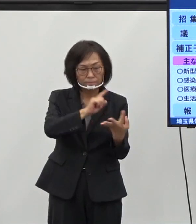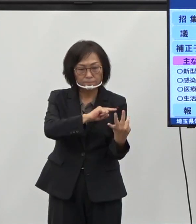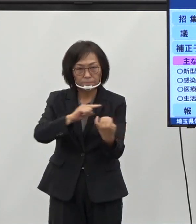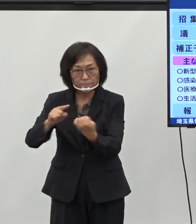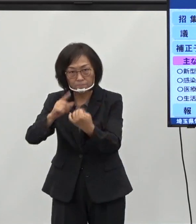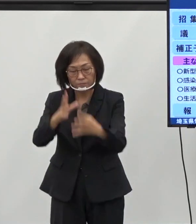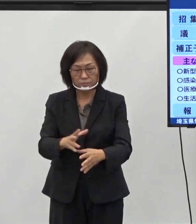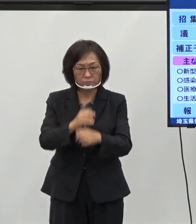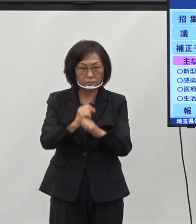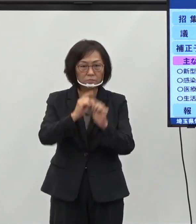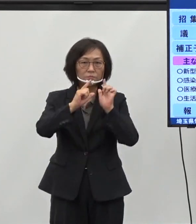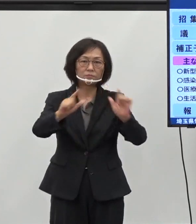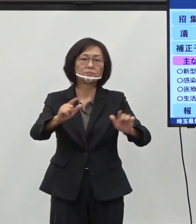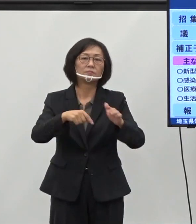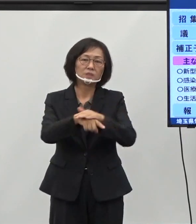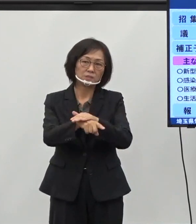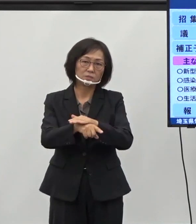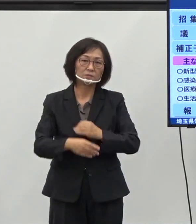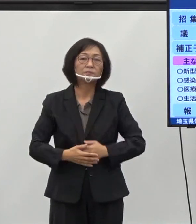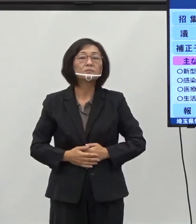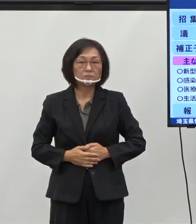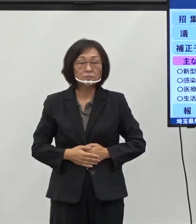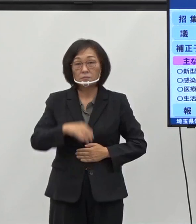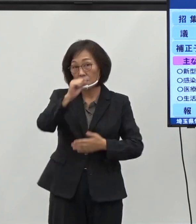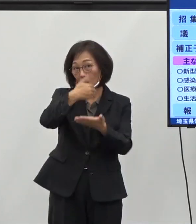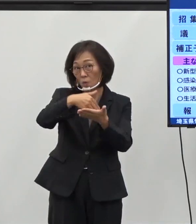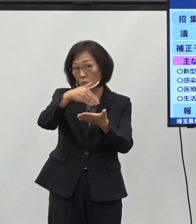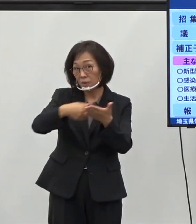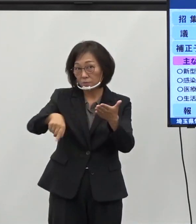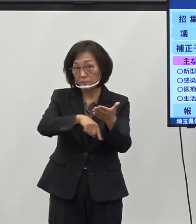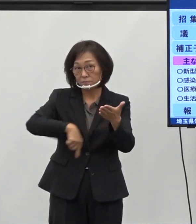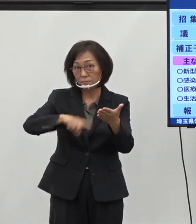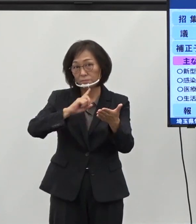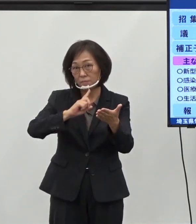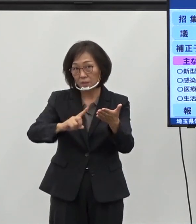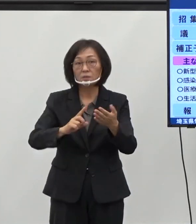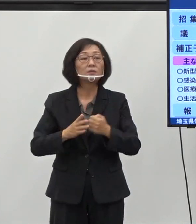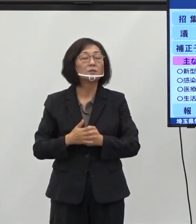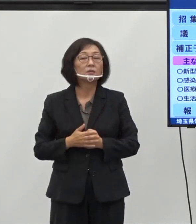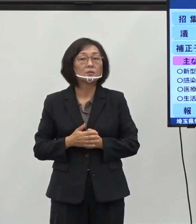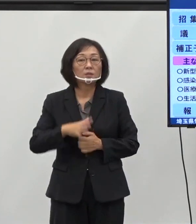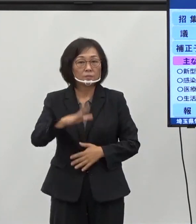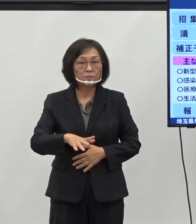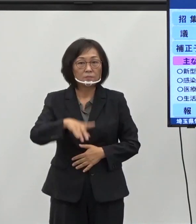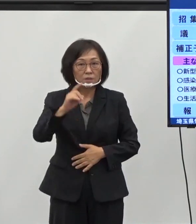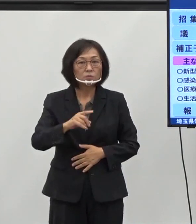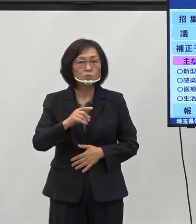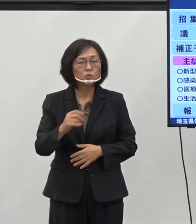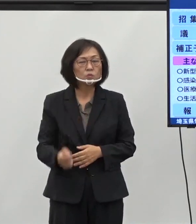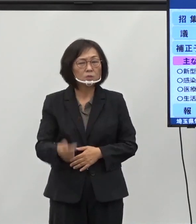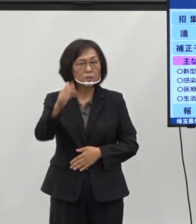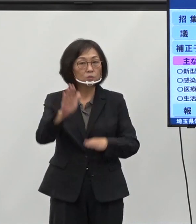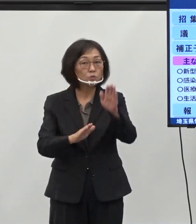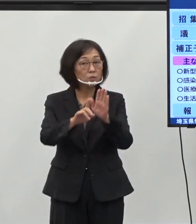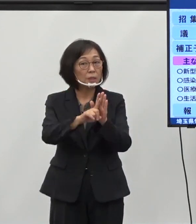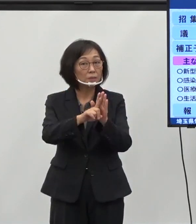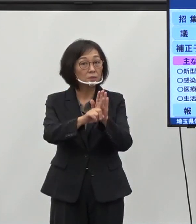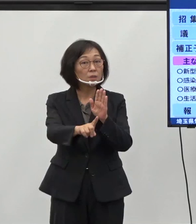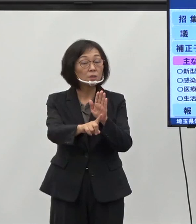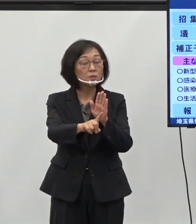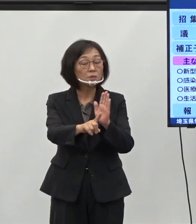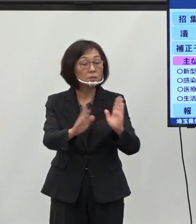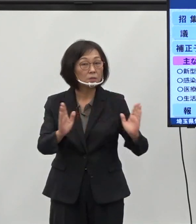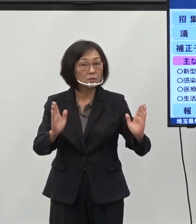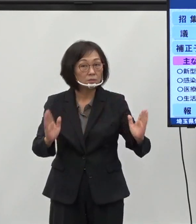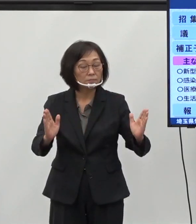。予算案の主な内容となりますけれども、まず緊急事態宣言措置期間